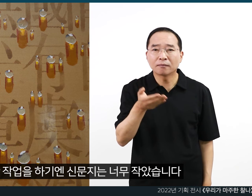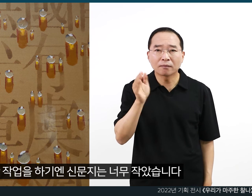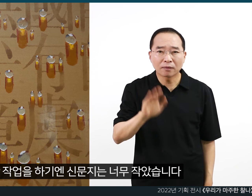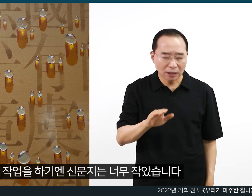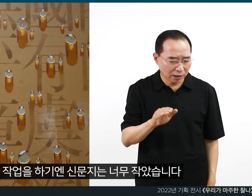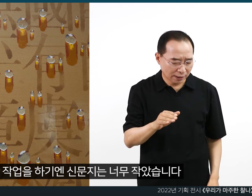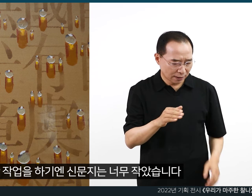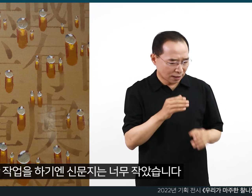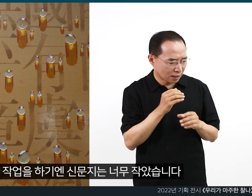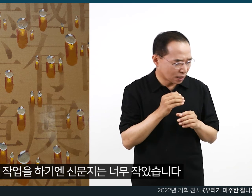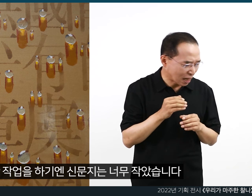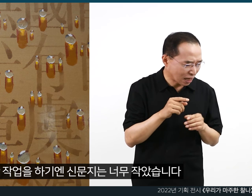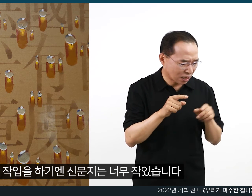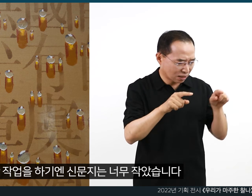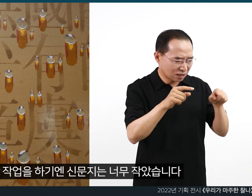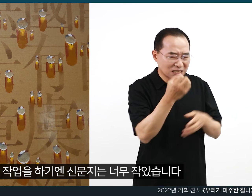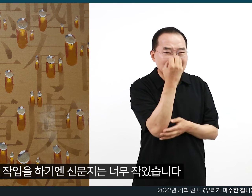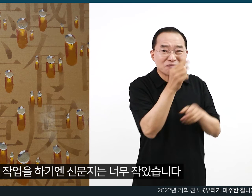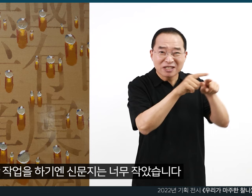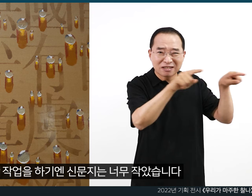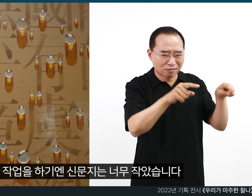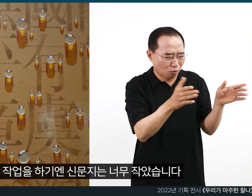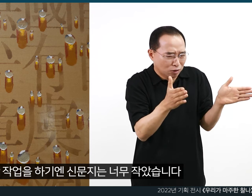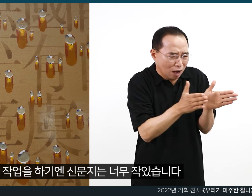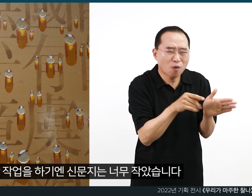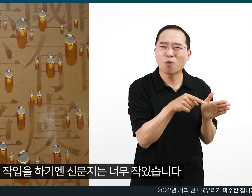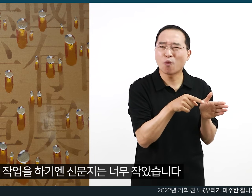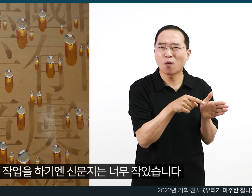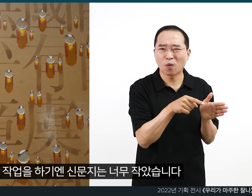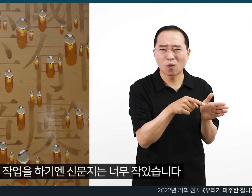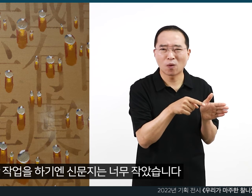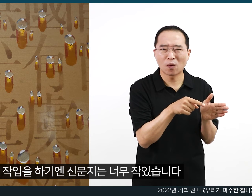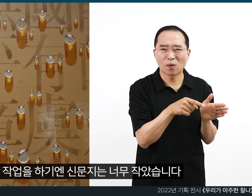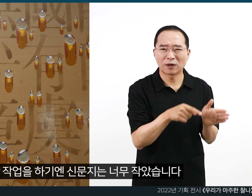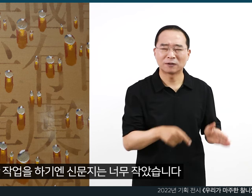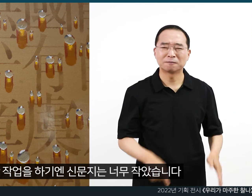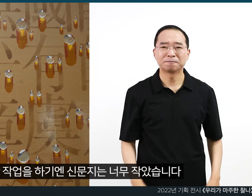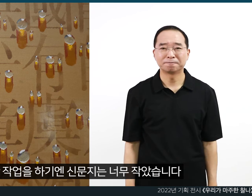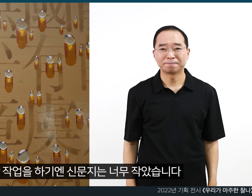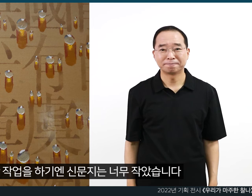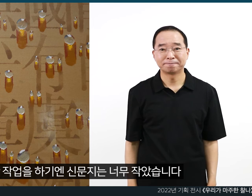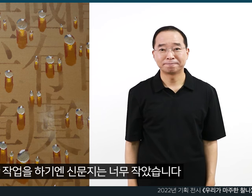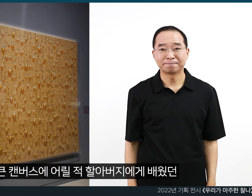하지만 작업을 하기엔 신문지는 너무 작았습니다.